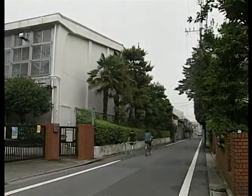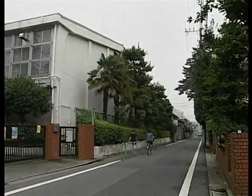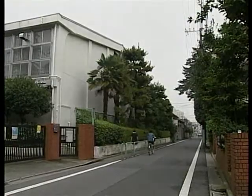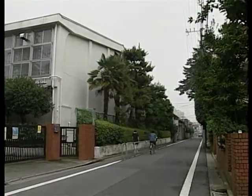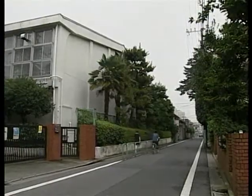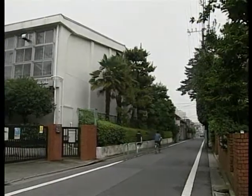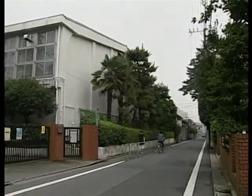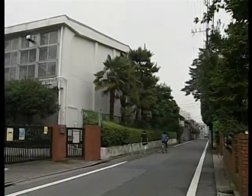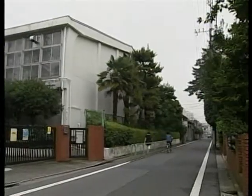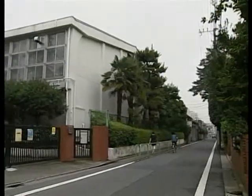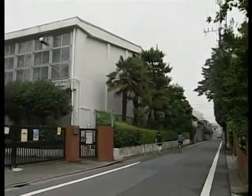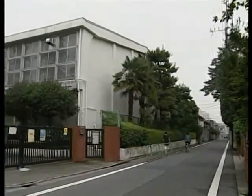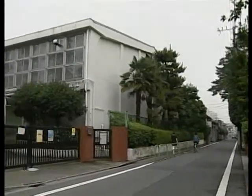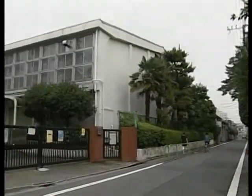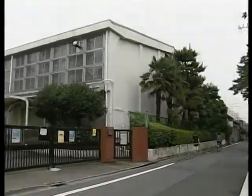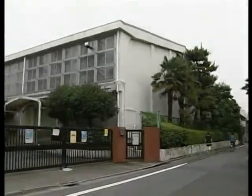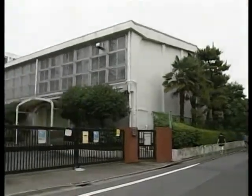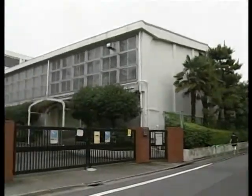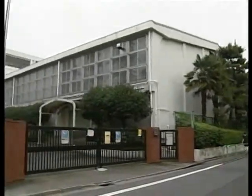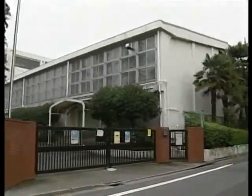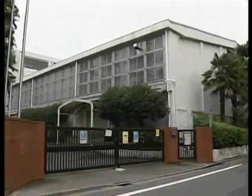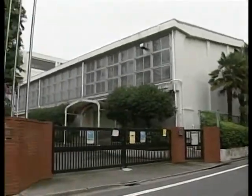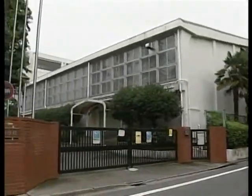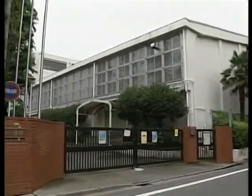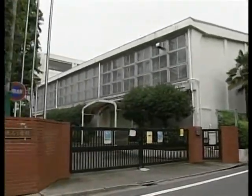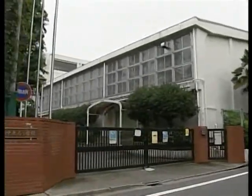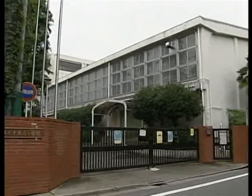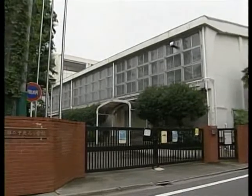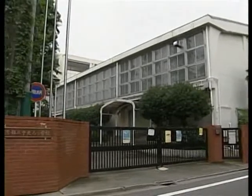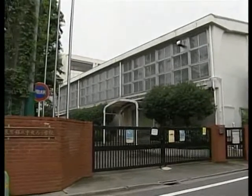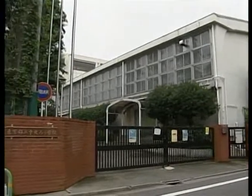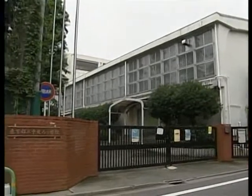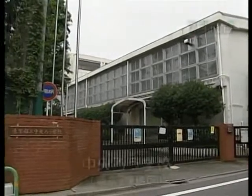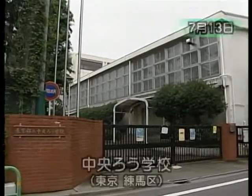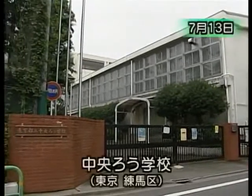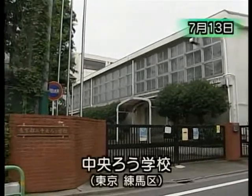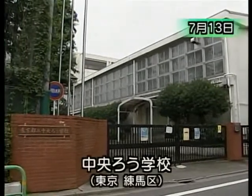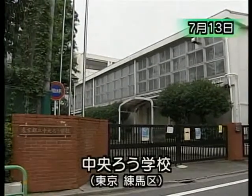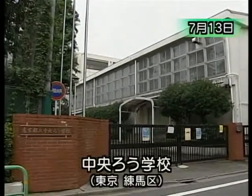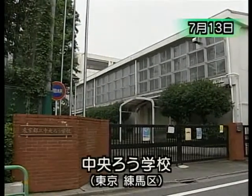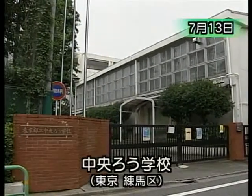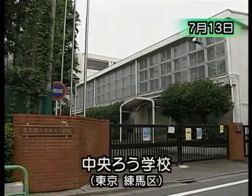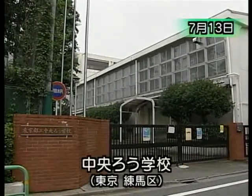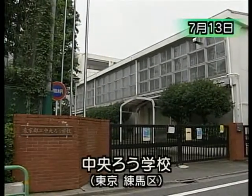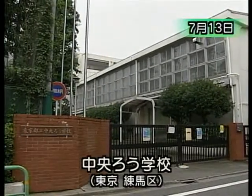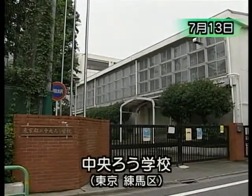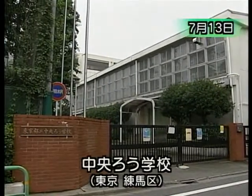滞在4日目、アメリカの学生たちは日本の聾学校を訪問しました。